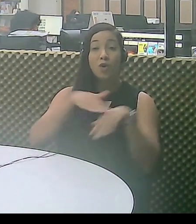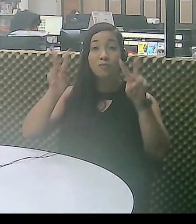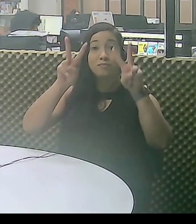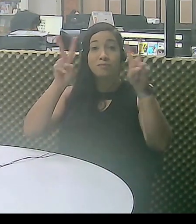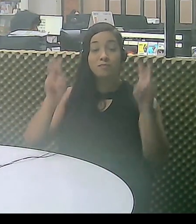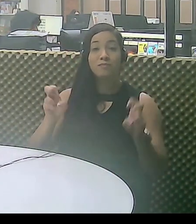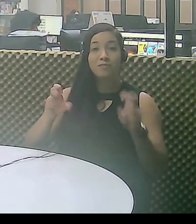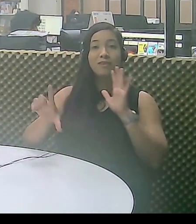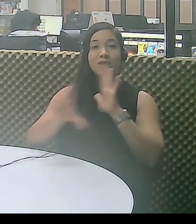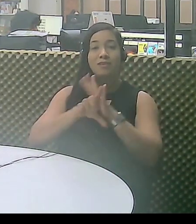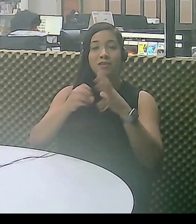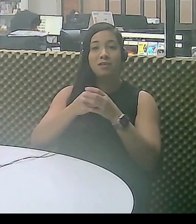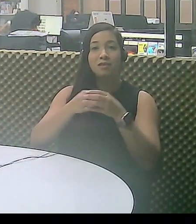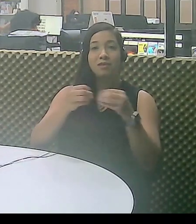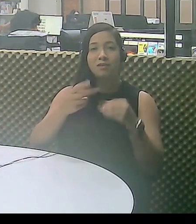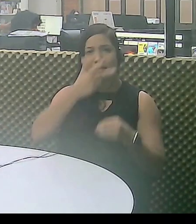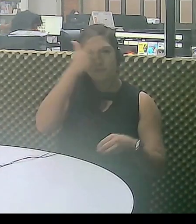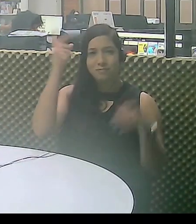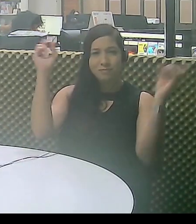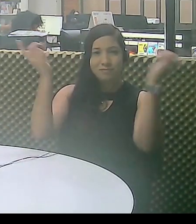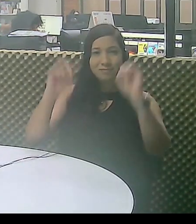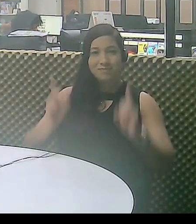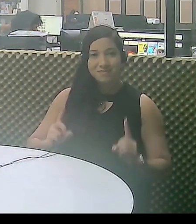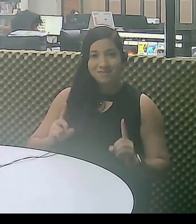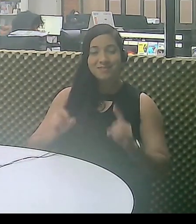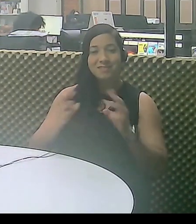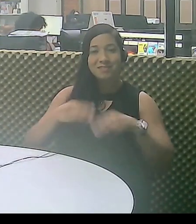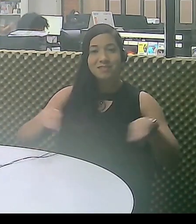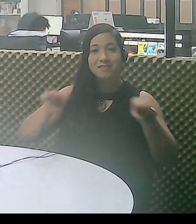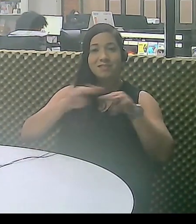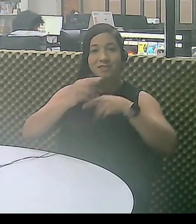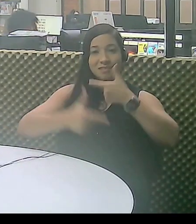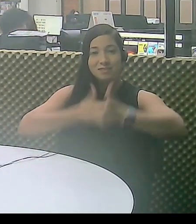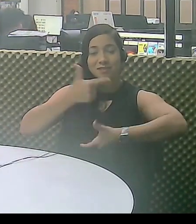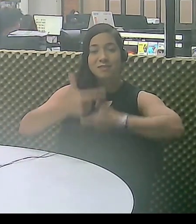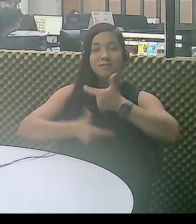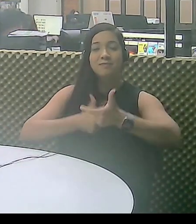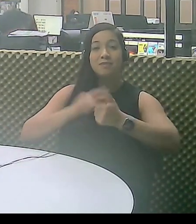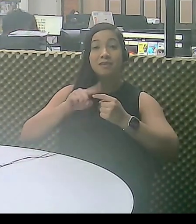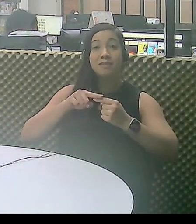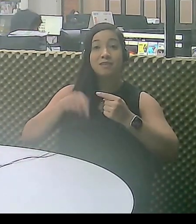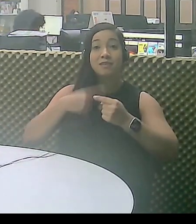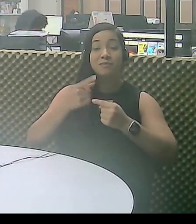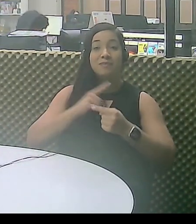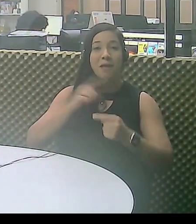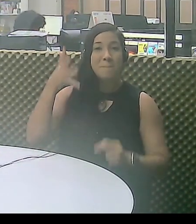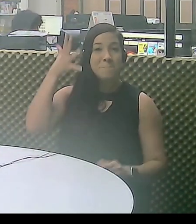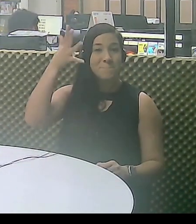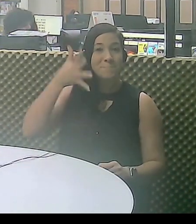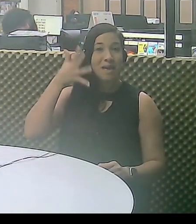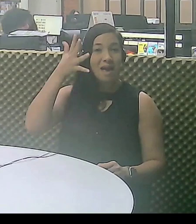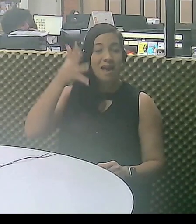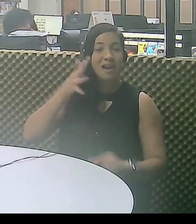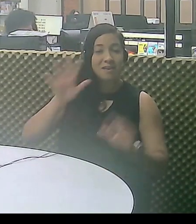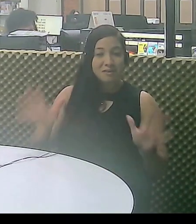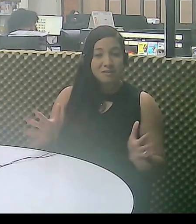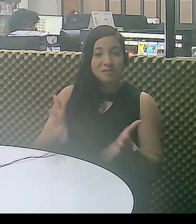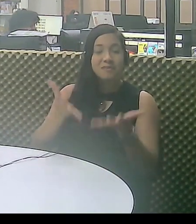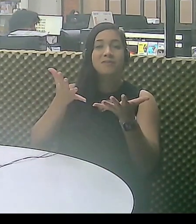A Lei de Cotas, as pessoas com deficiência no mercado de trabalho. A seguir, haverá a palestra A Promoção